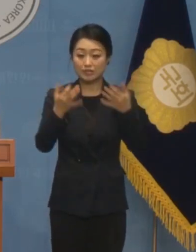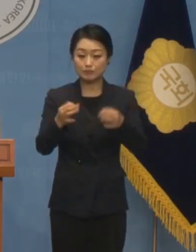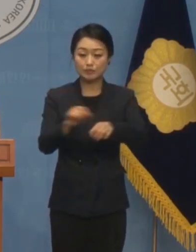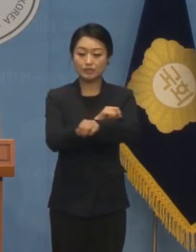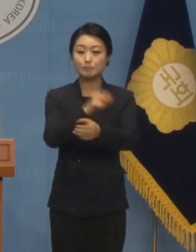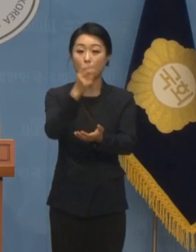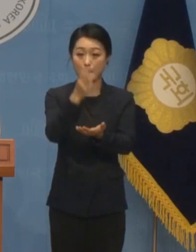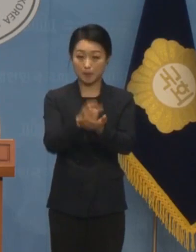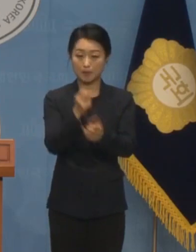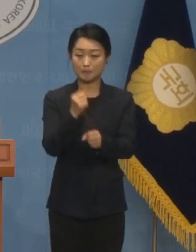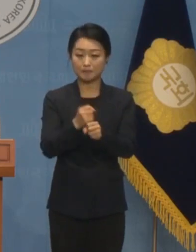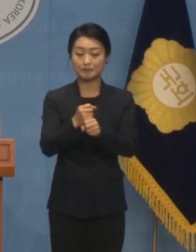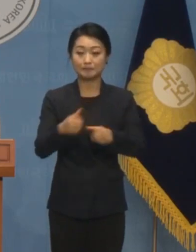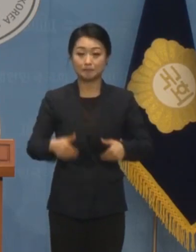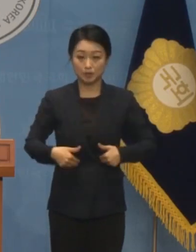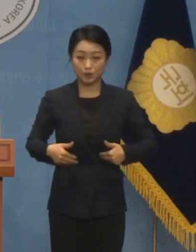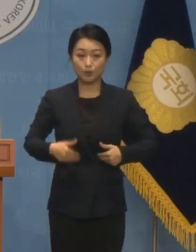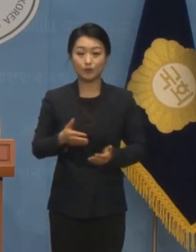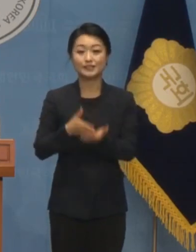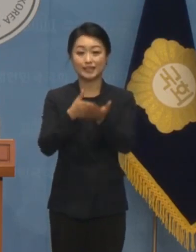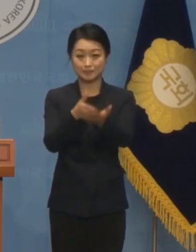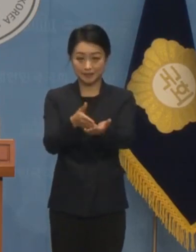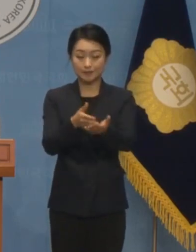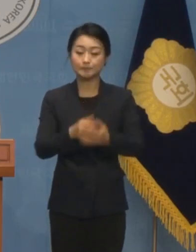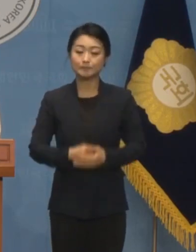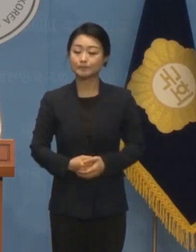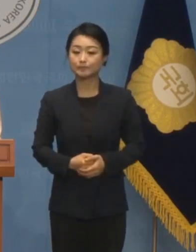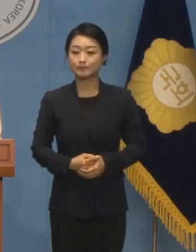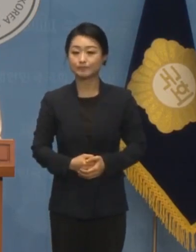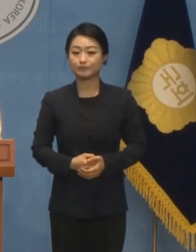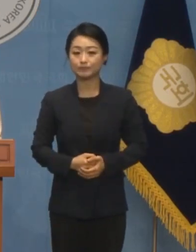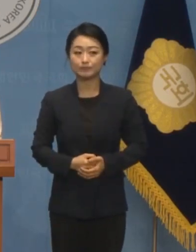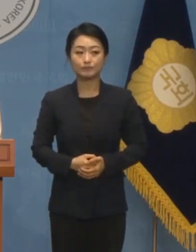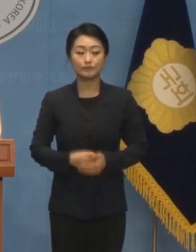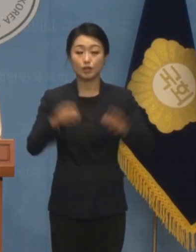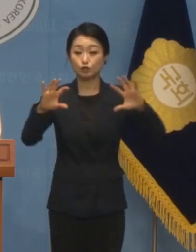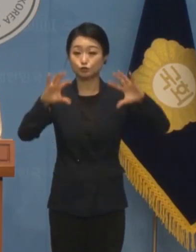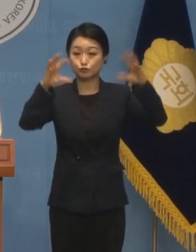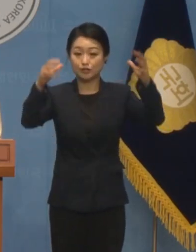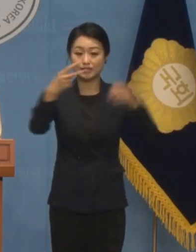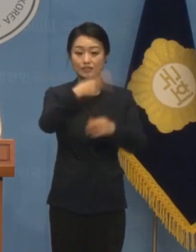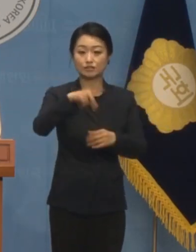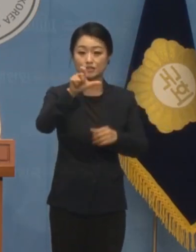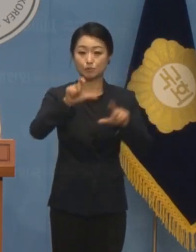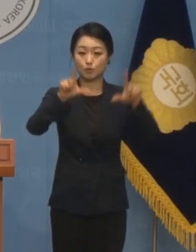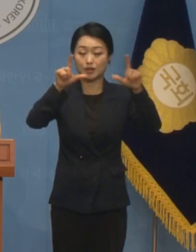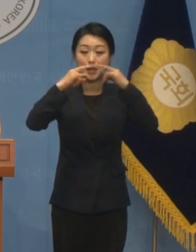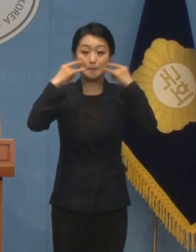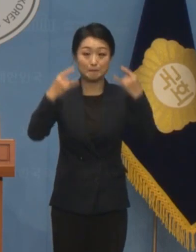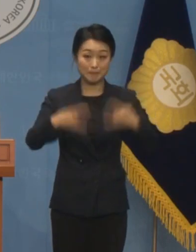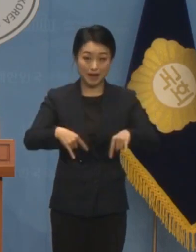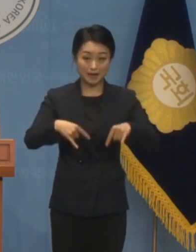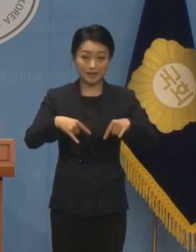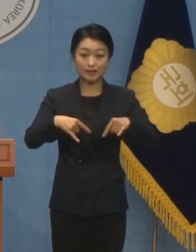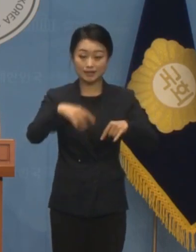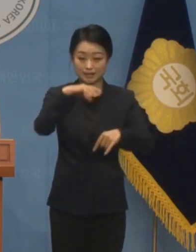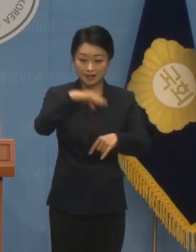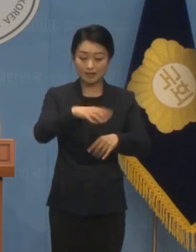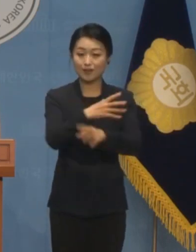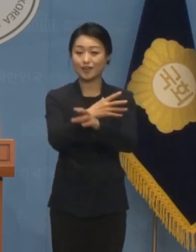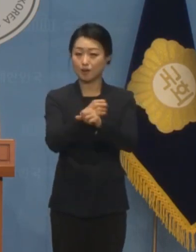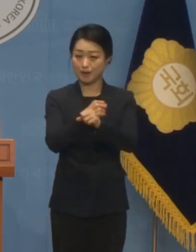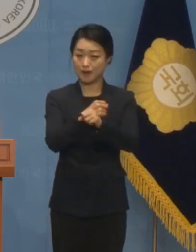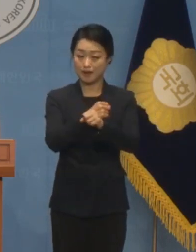기후금융특별법 제정을 촉구하기 위해 이 자리에 섰습니다. 국제사회는 2015년 파리 협약을 체결하고